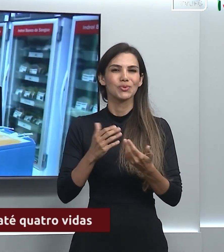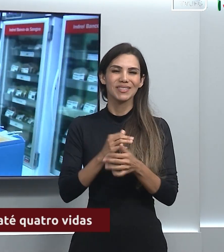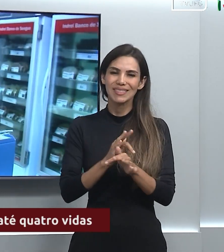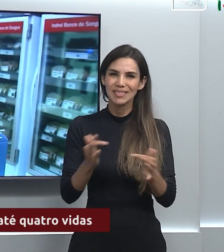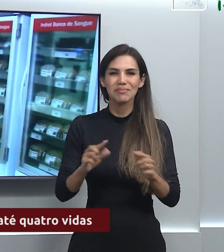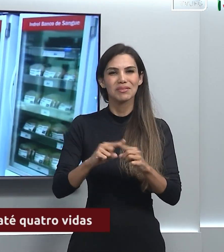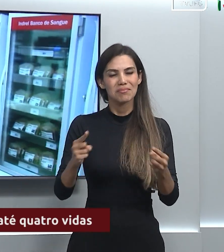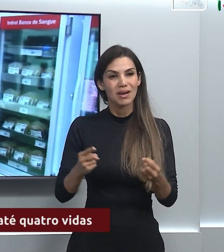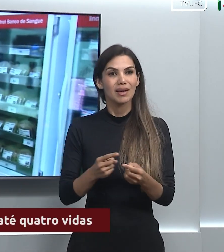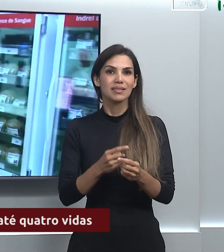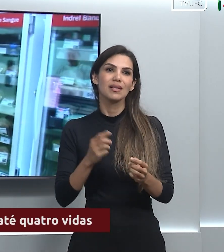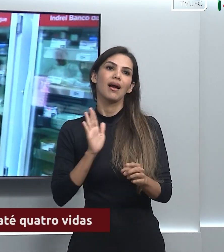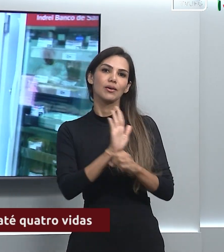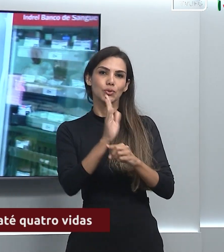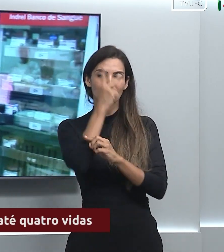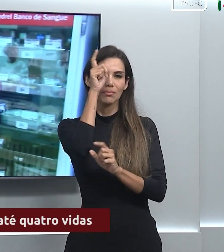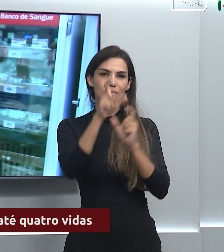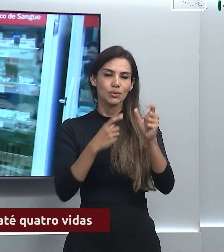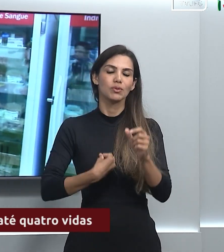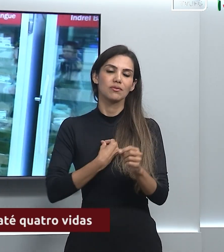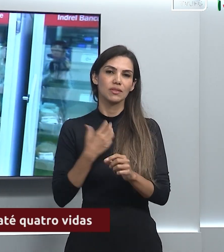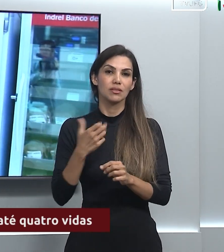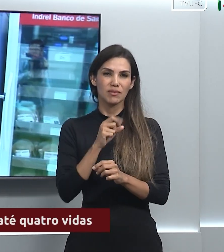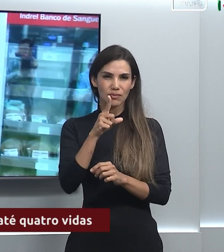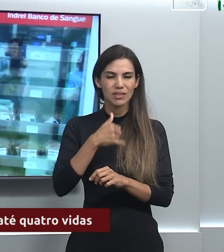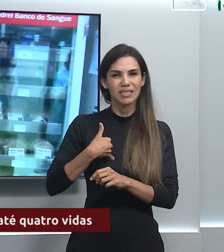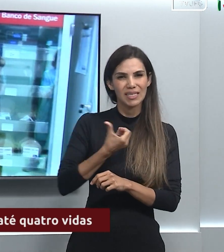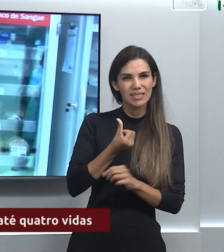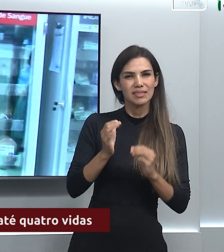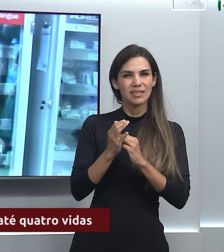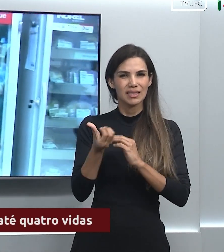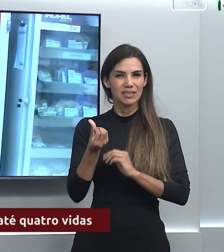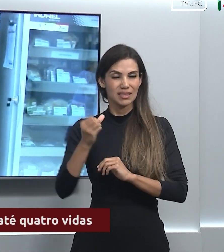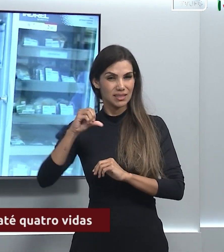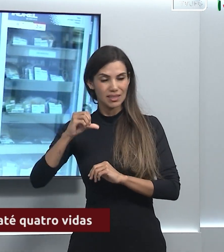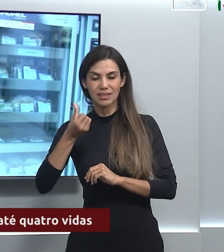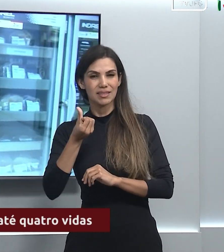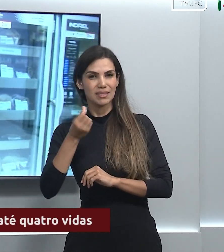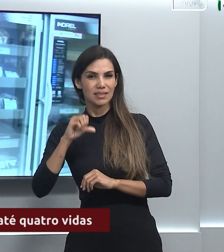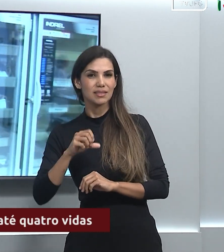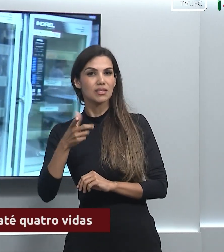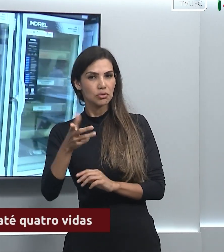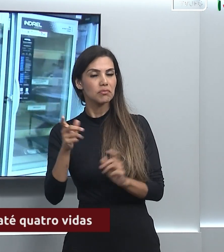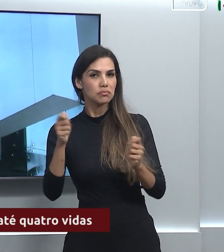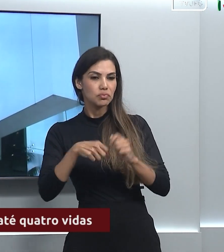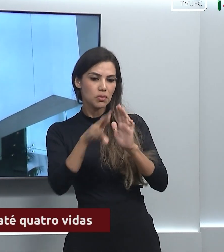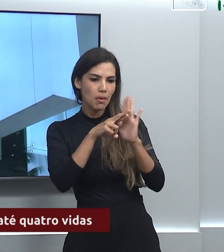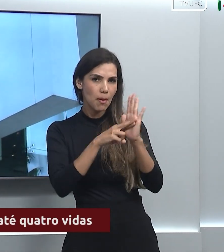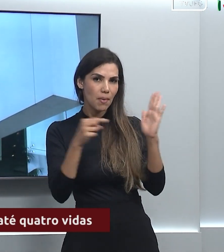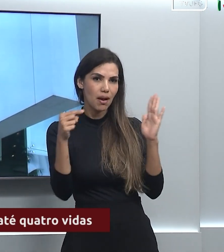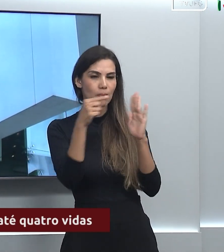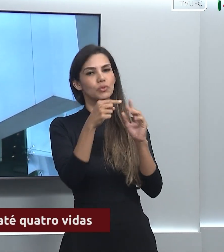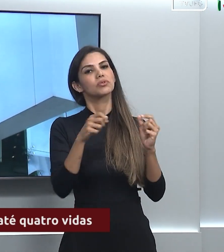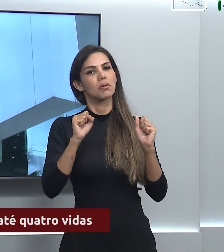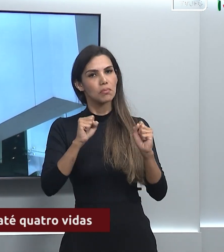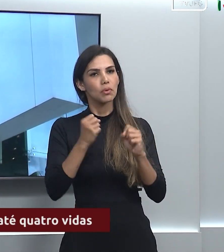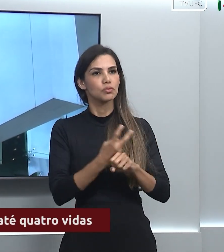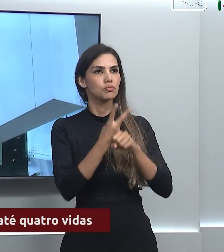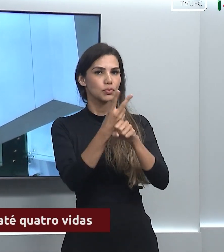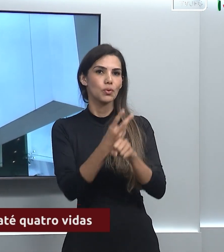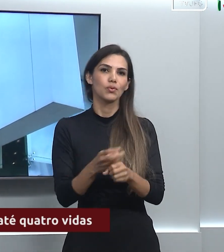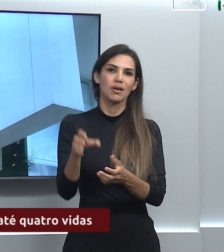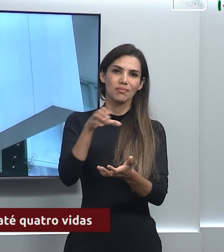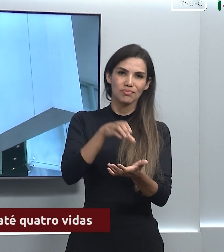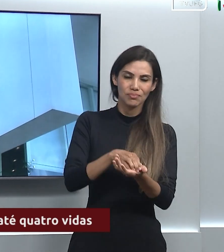precisa. Se você tem entre 16 e 69 anos, está saudável e atende aos critérios, procure o hemocentro mais próximo e faça sua